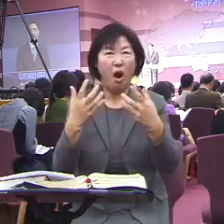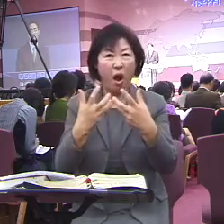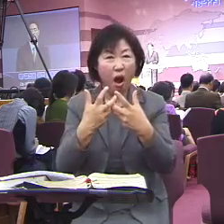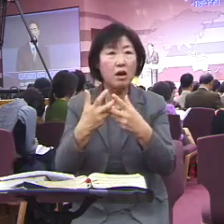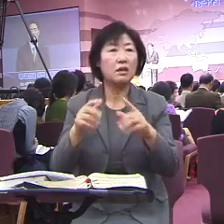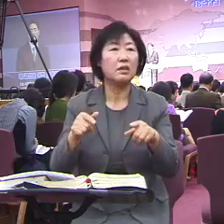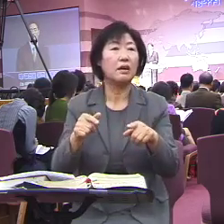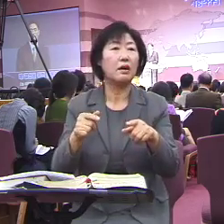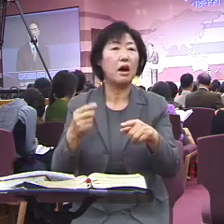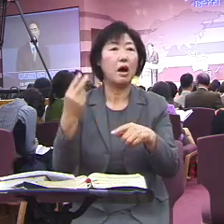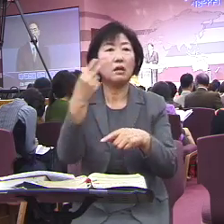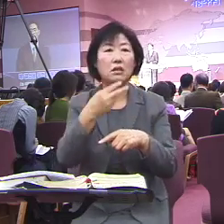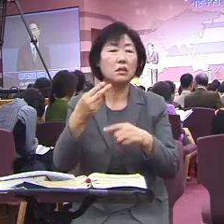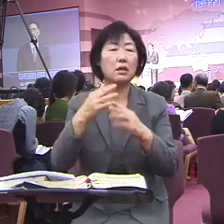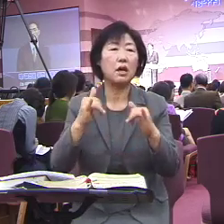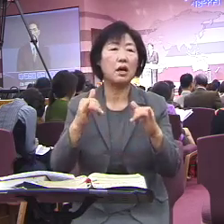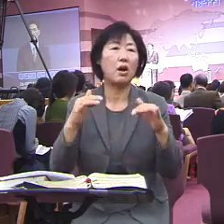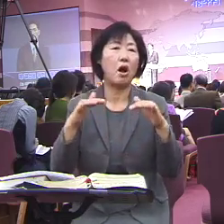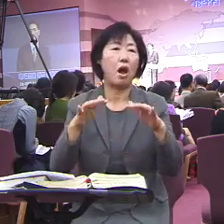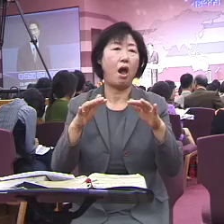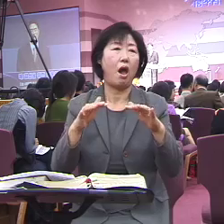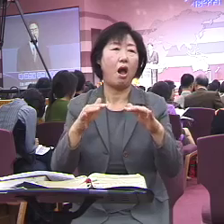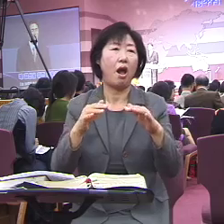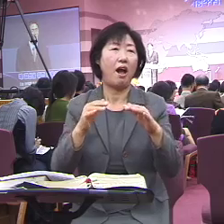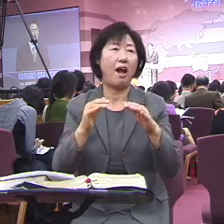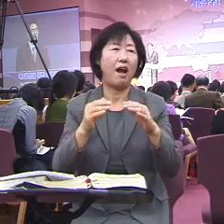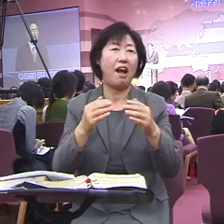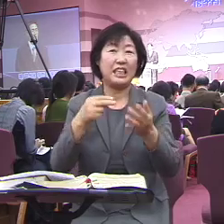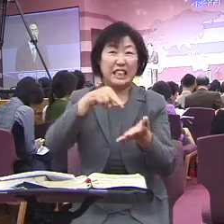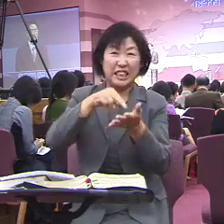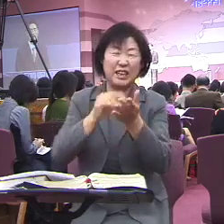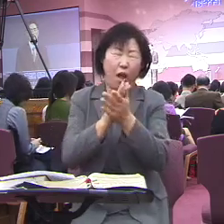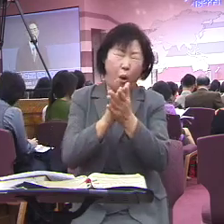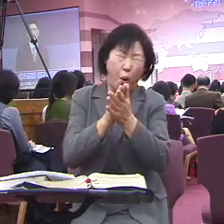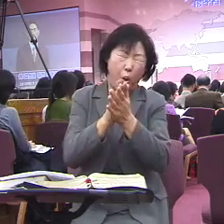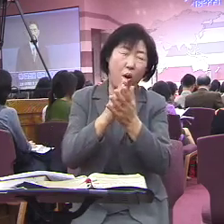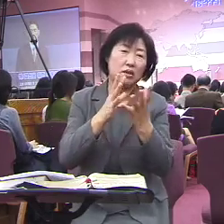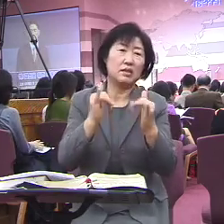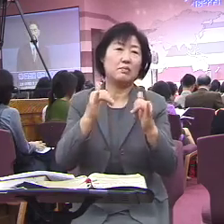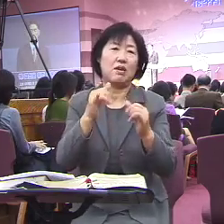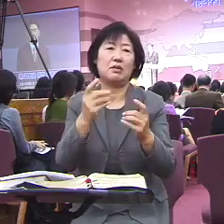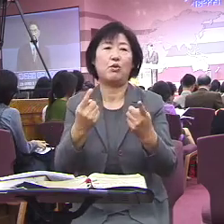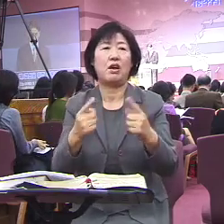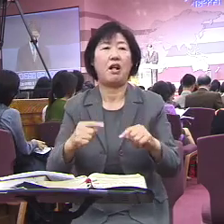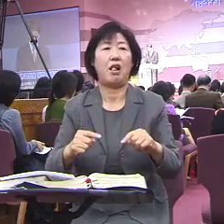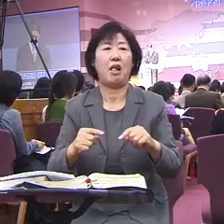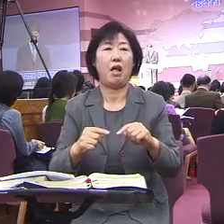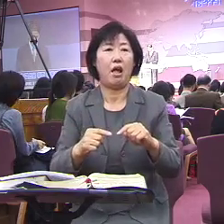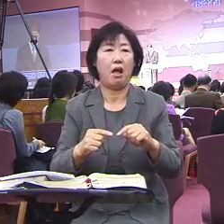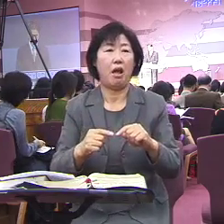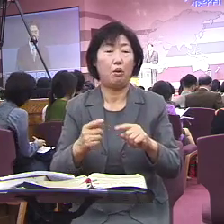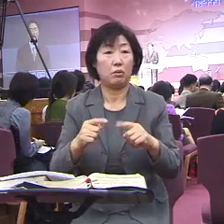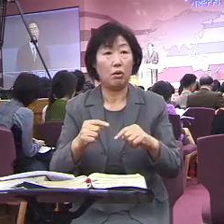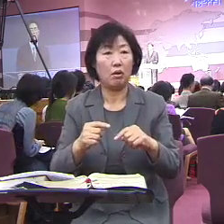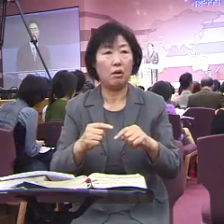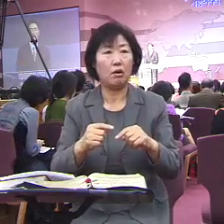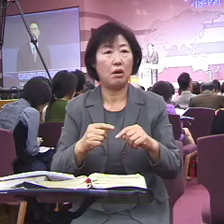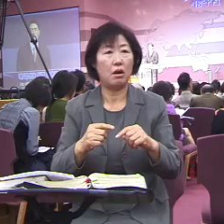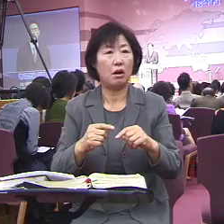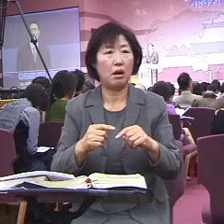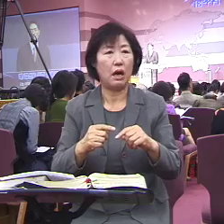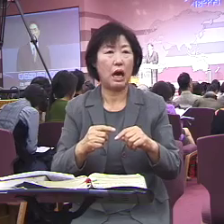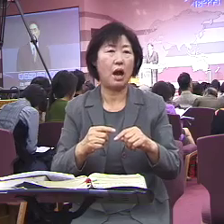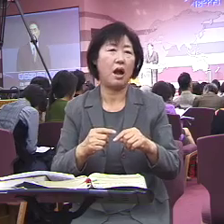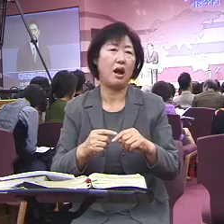교회 사무실이나 또 오늘 공동에 참여하지 못하시는 분들은 주중에 언제든지 교회에서 픽업하실 수가 있고요.